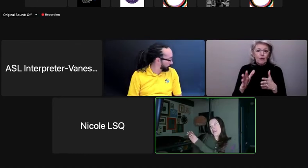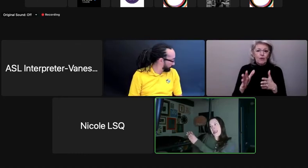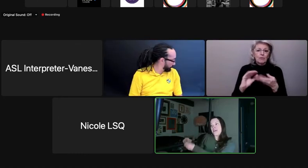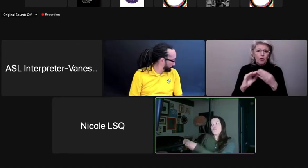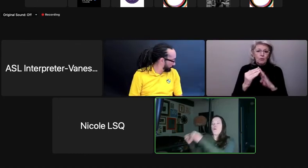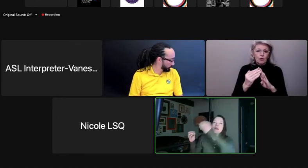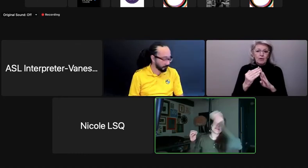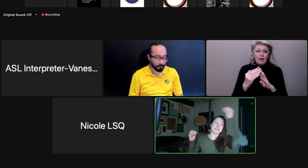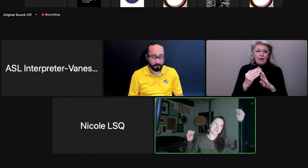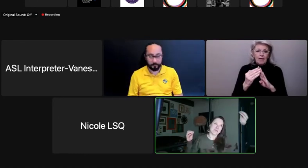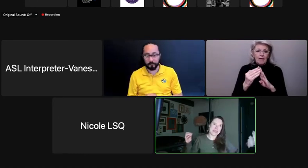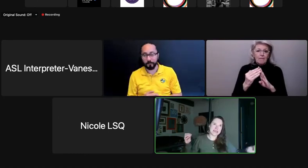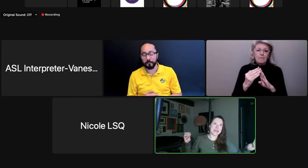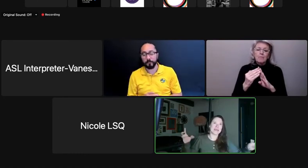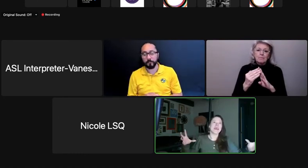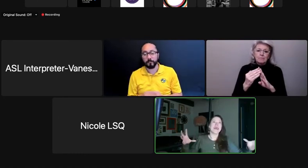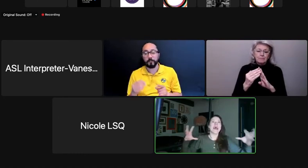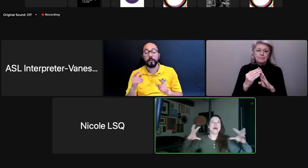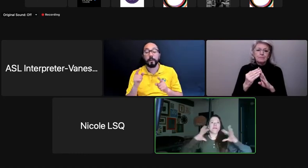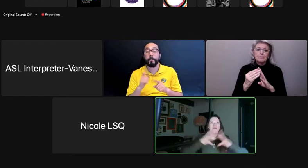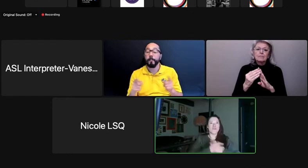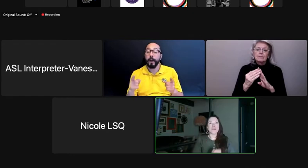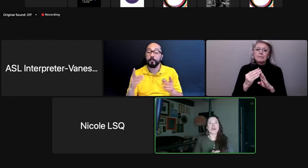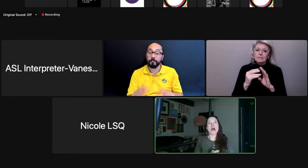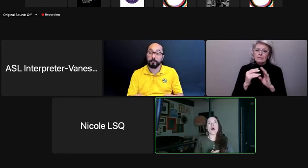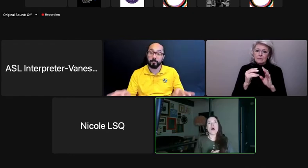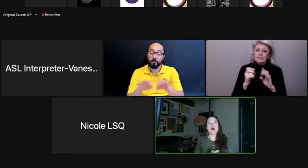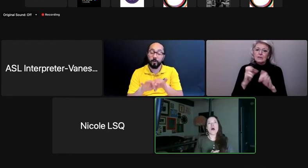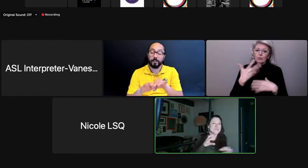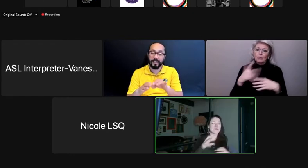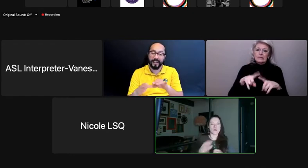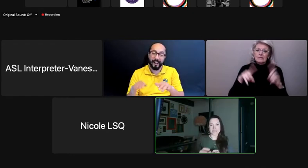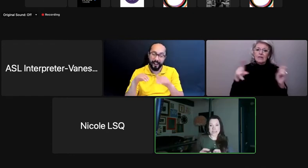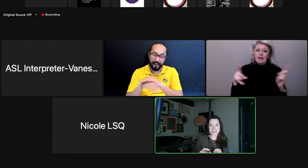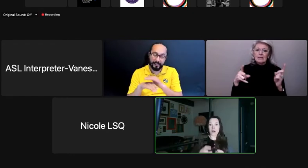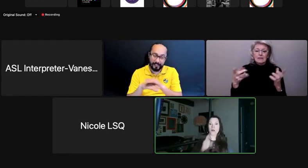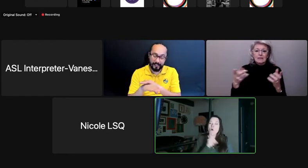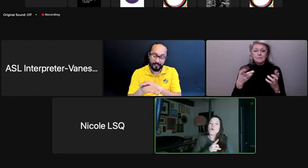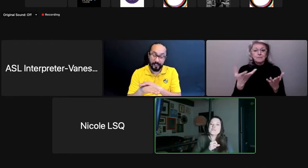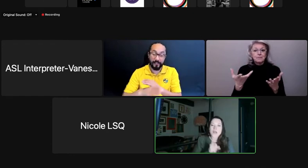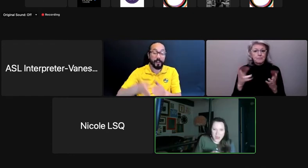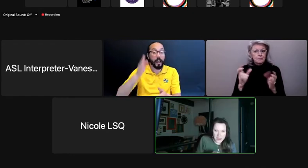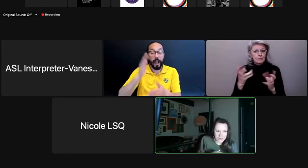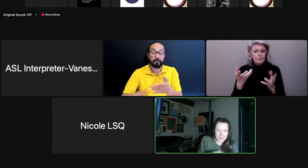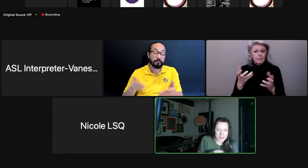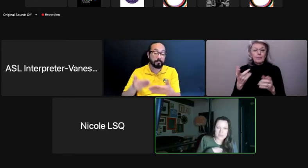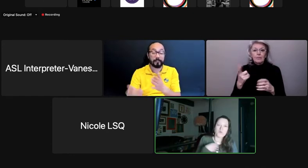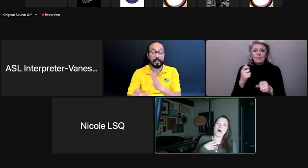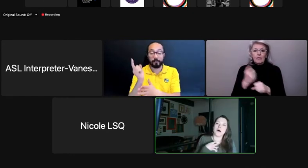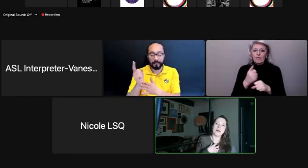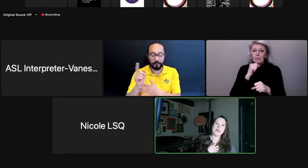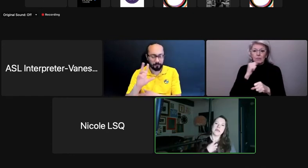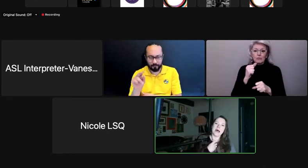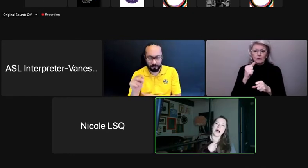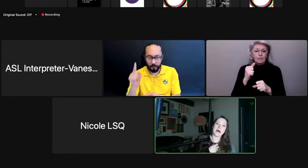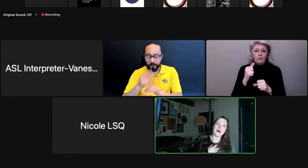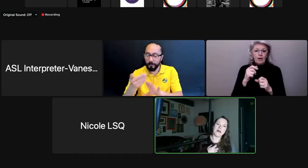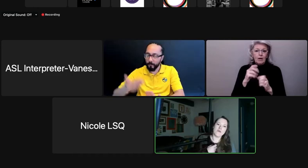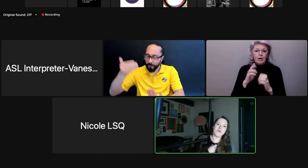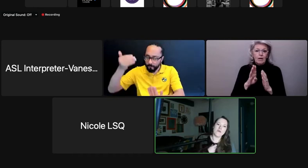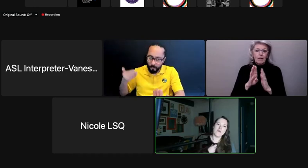ça peut faire toute une différence et cela se fait non seulement en aval mais en